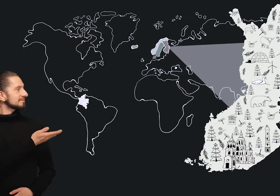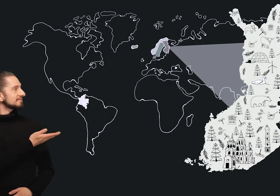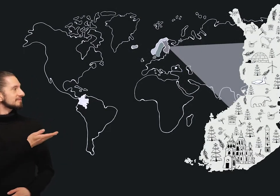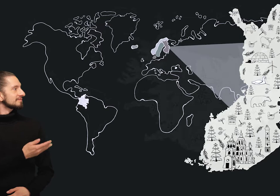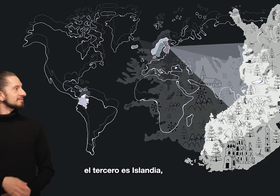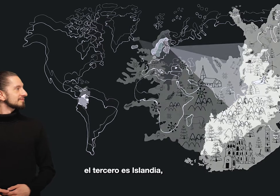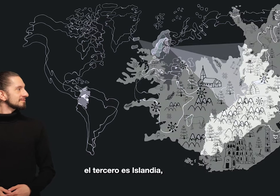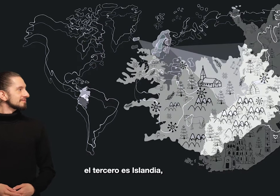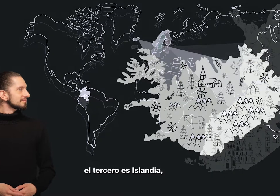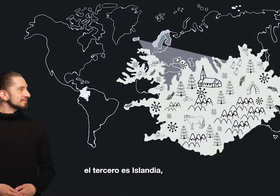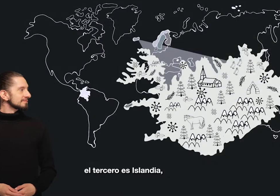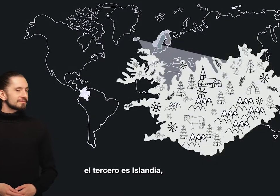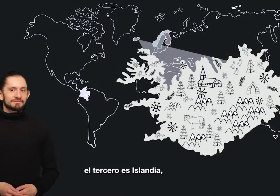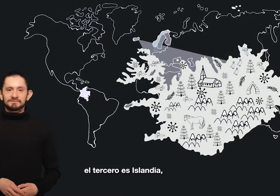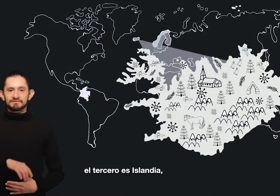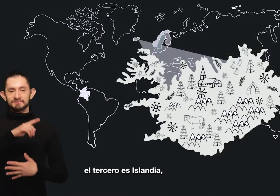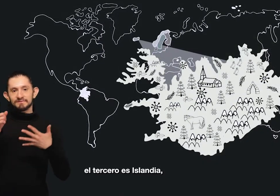El tercero es Islandia.